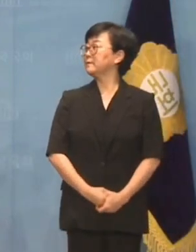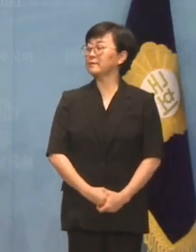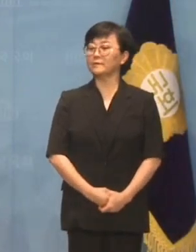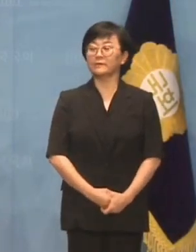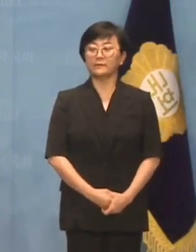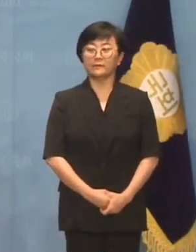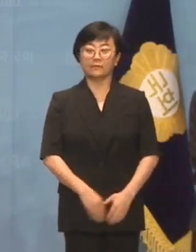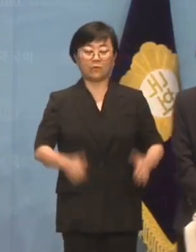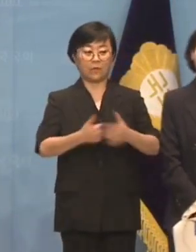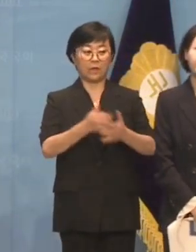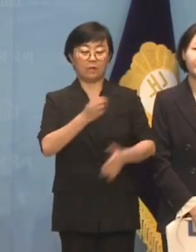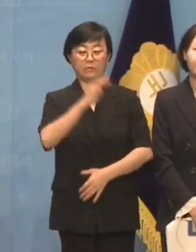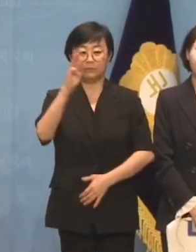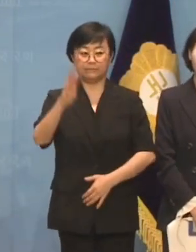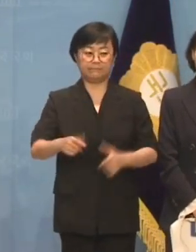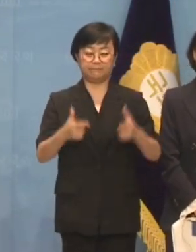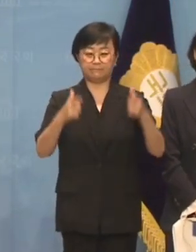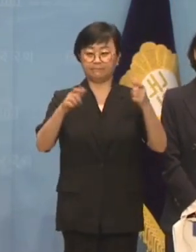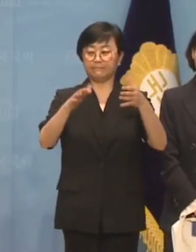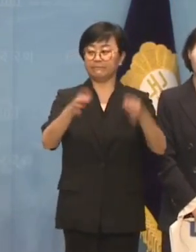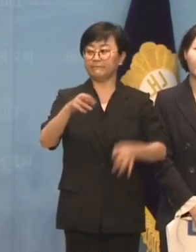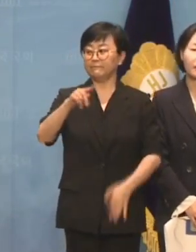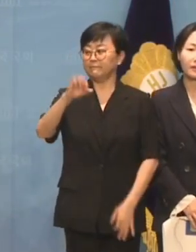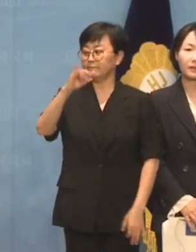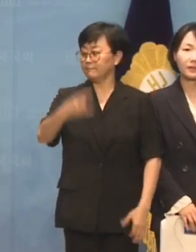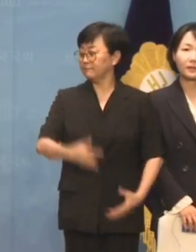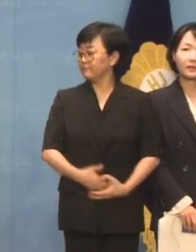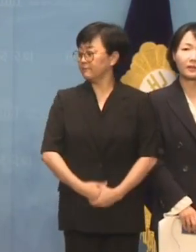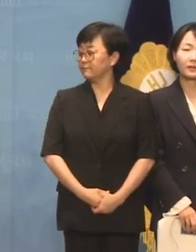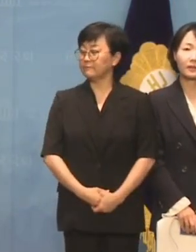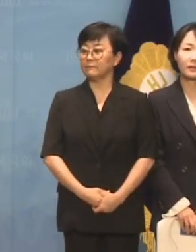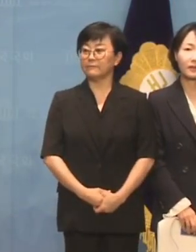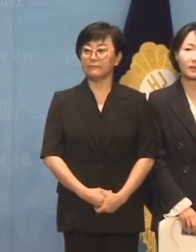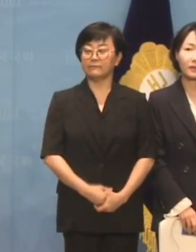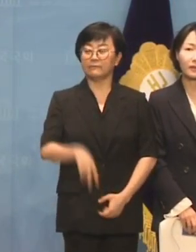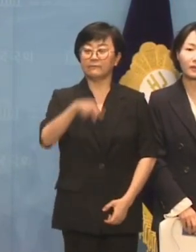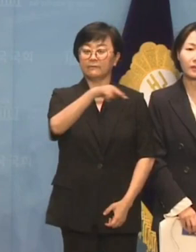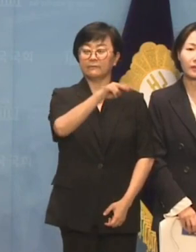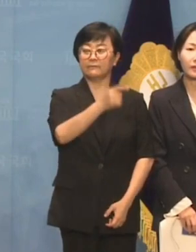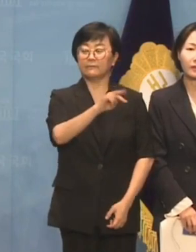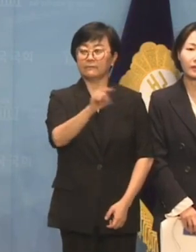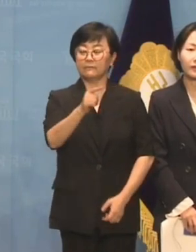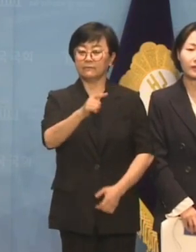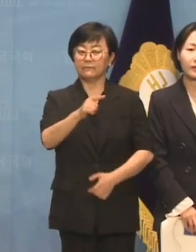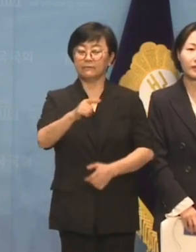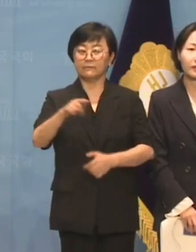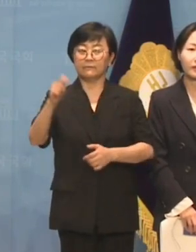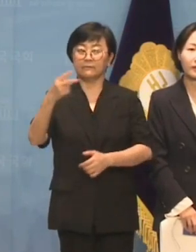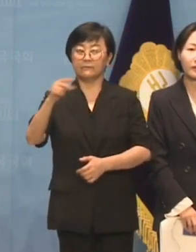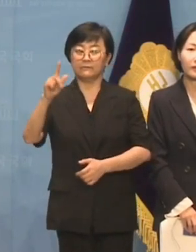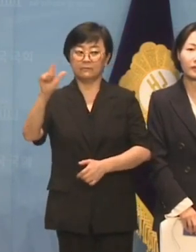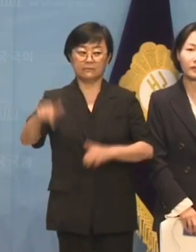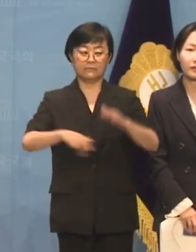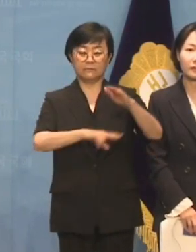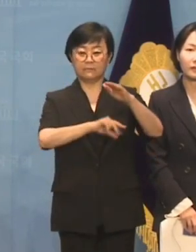네, 부천 병지역 국회의원 김상희입니다. 이 소사대곡선은